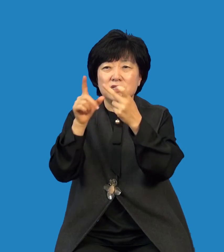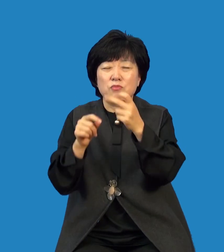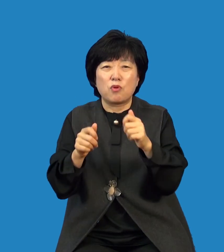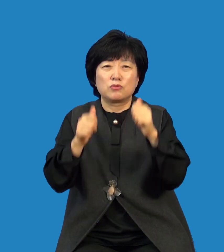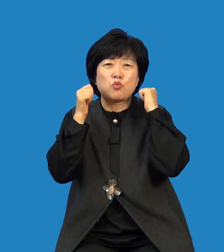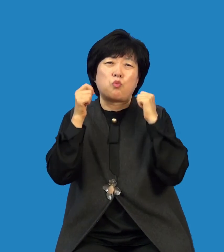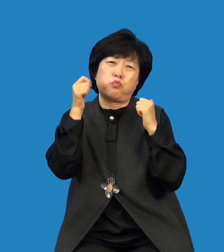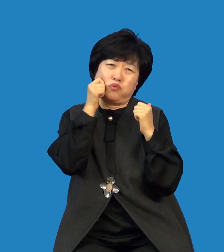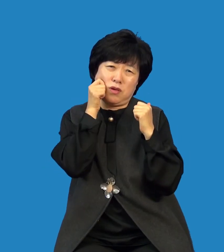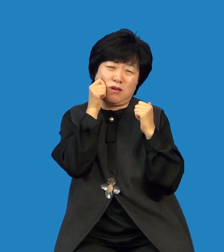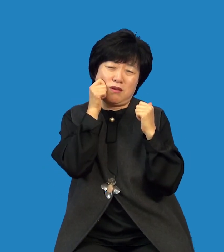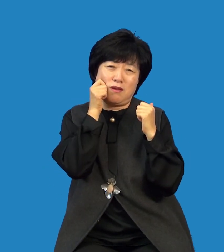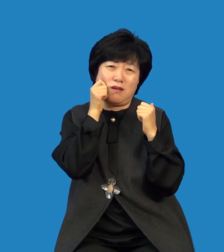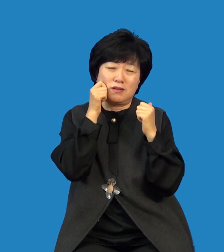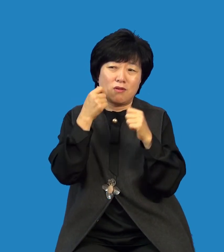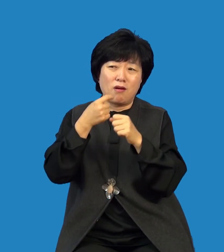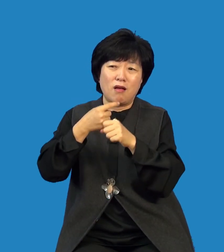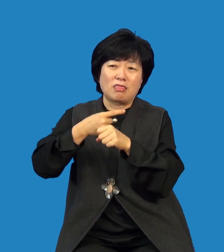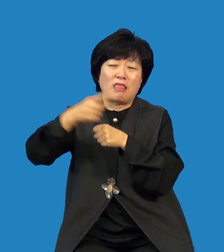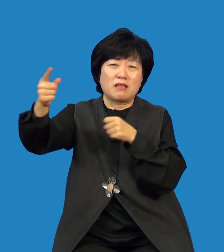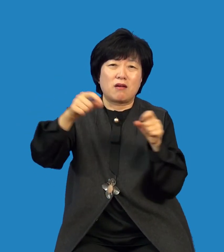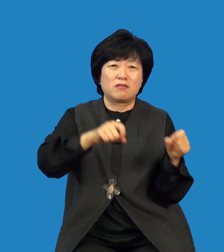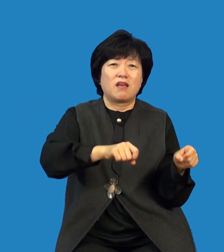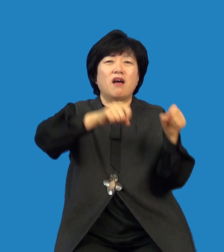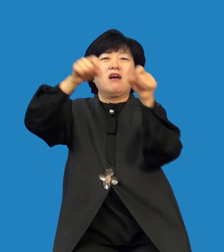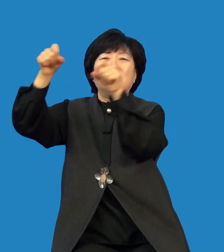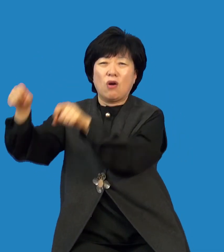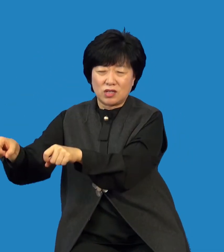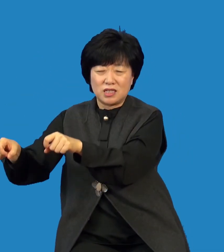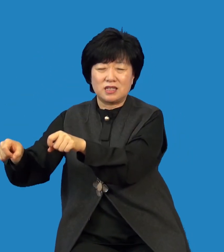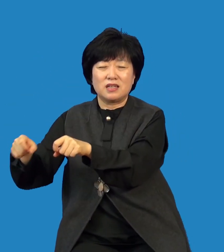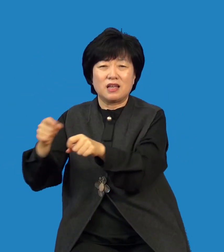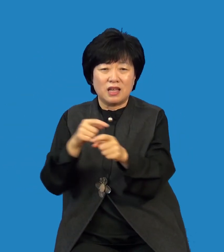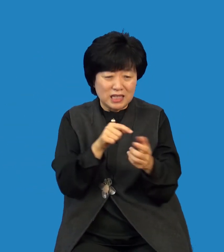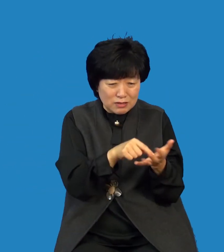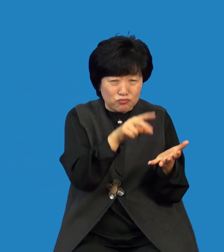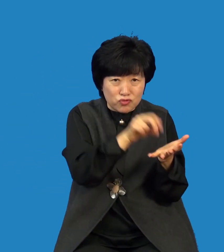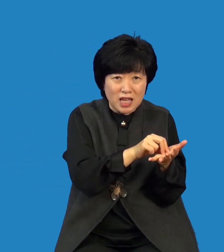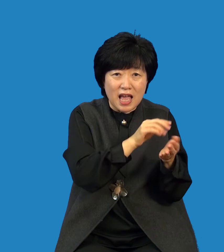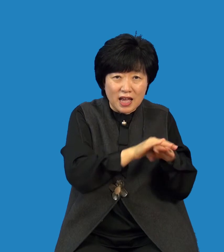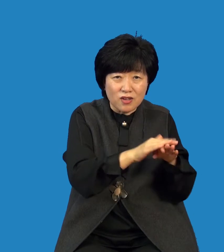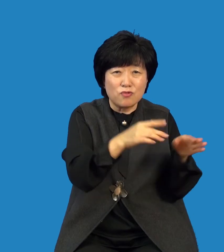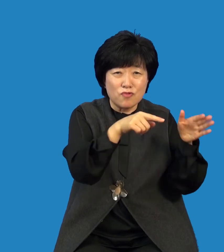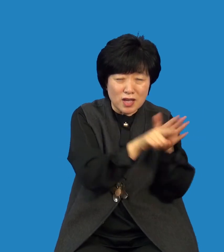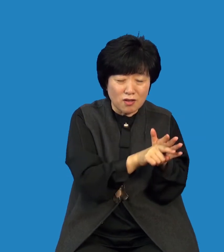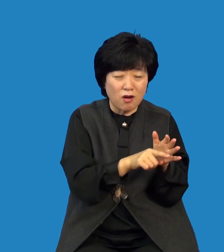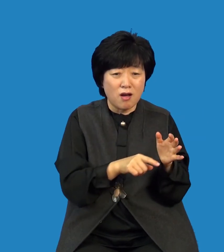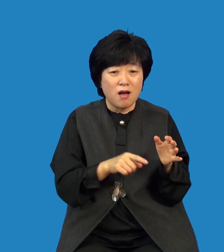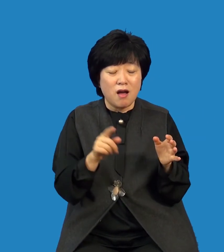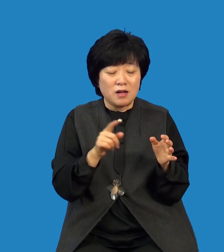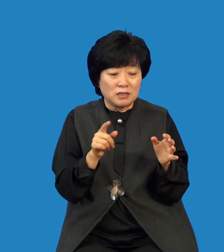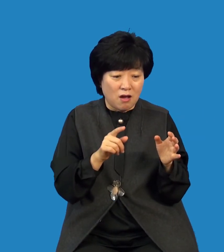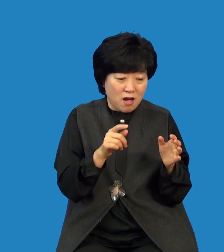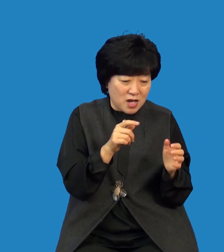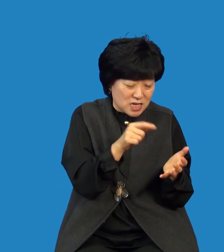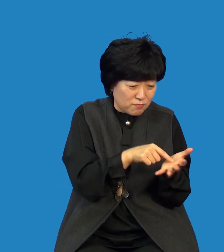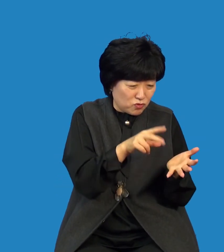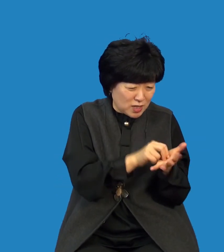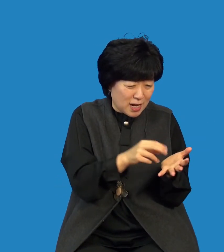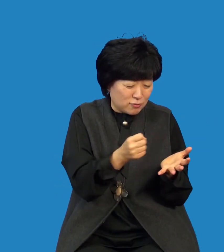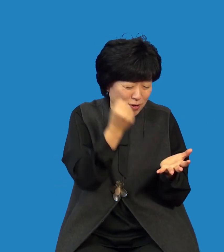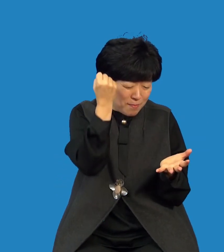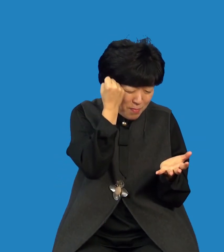페인 모드에 들어갔습니다. 수염도 안 깎고 그다음에 자는 시간도 불규칙하고 먹는 것도 대충 먹고 그러면서 그냥 밤낮으로 이